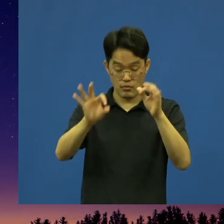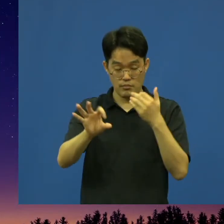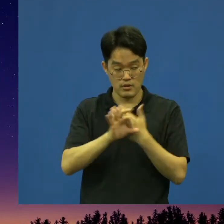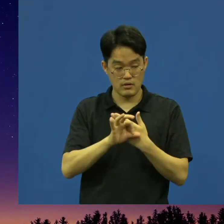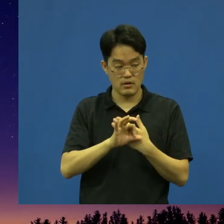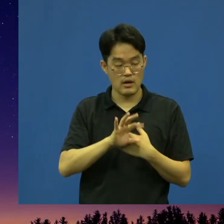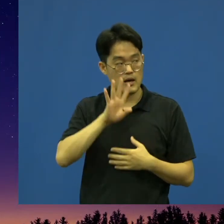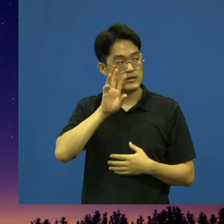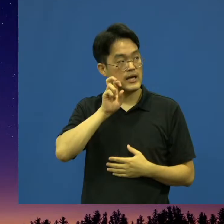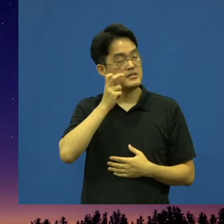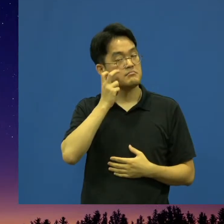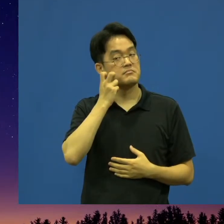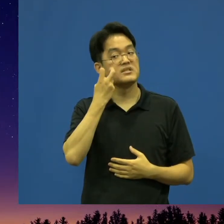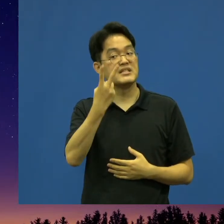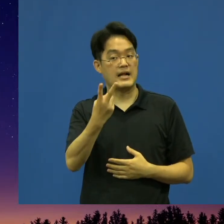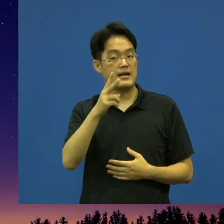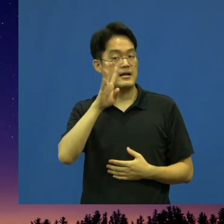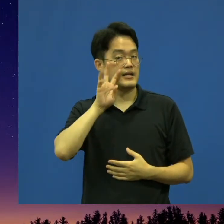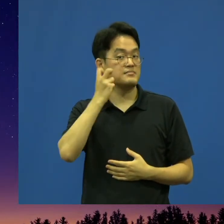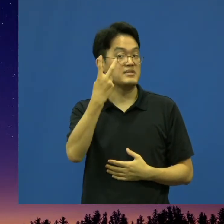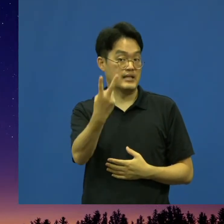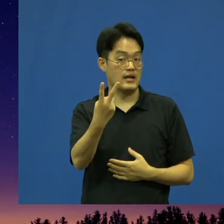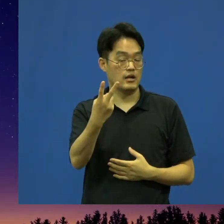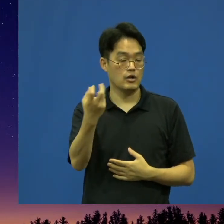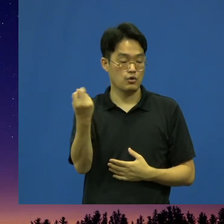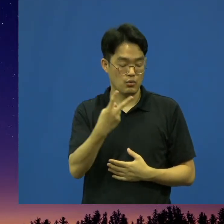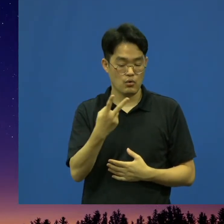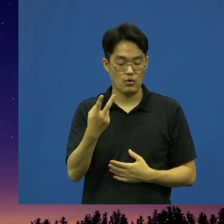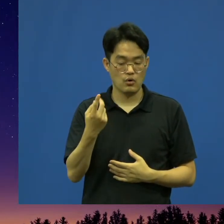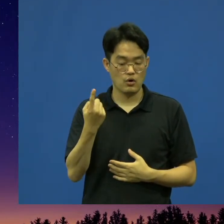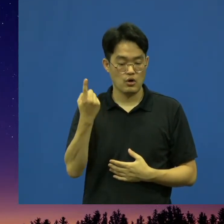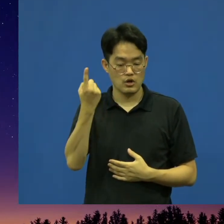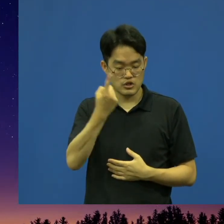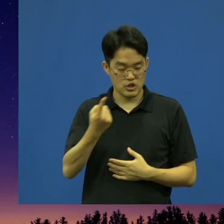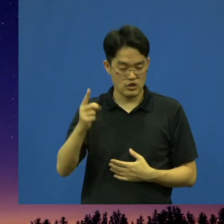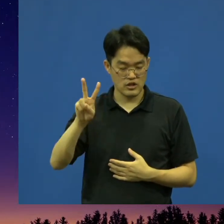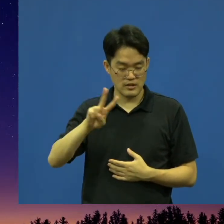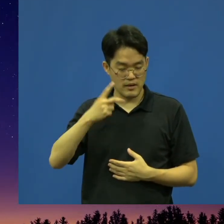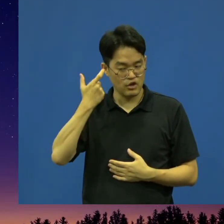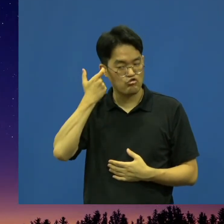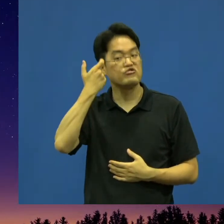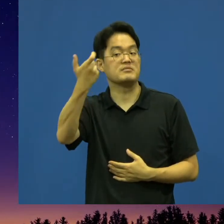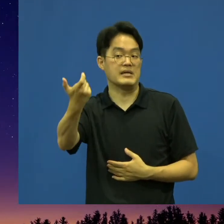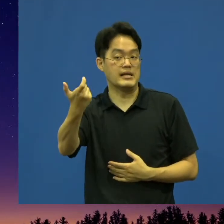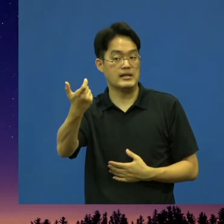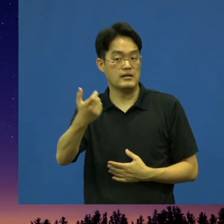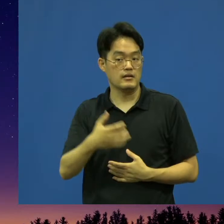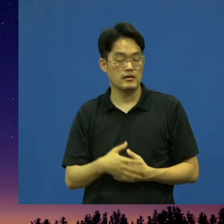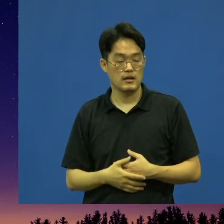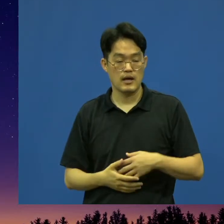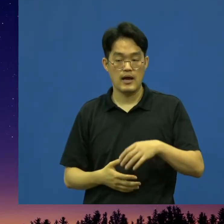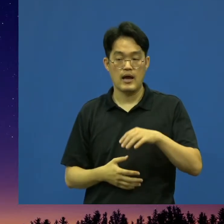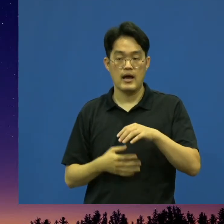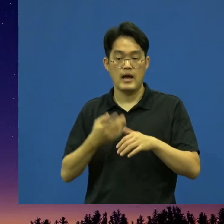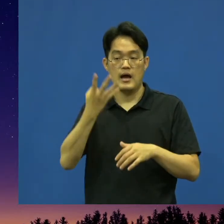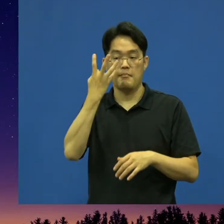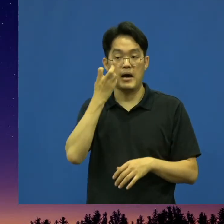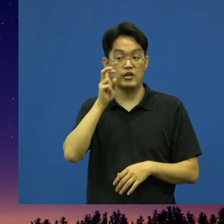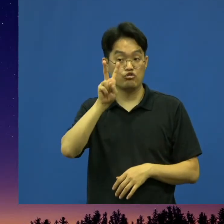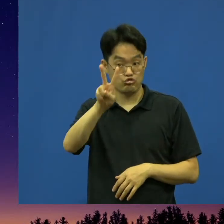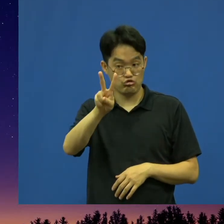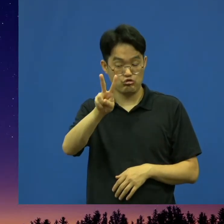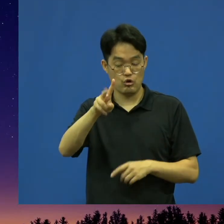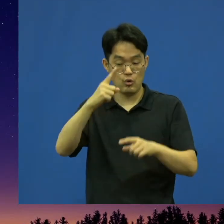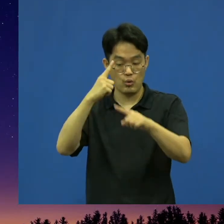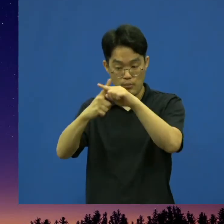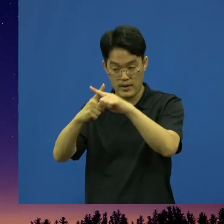혹은 1260일이라는 표현들이 등장해요. 42달을 30으로 곱하면 1260일이